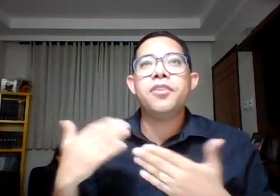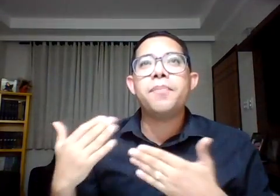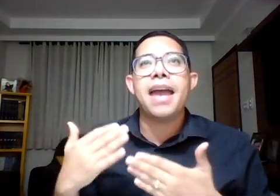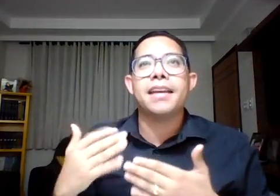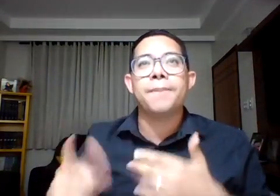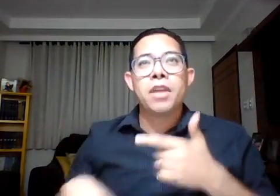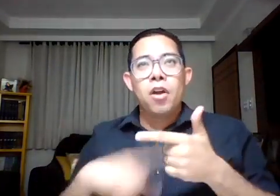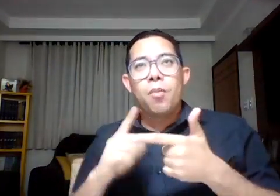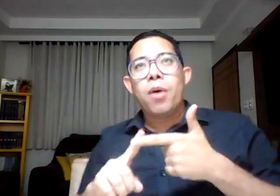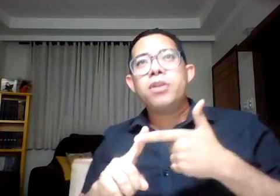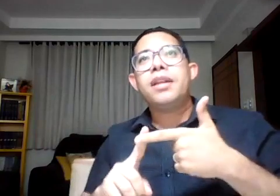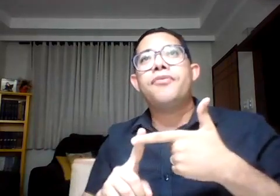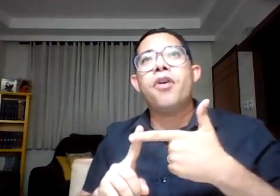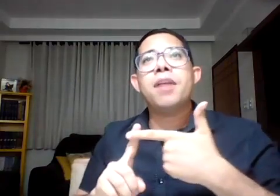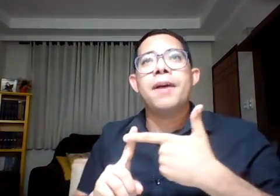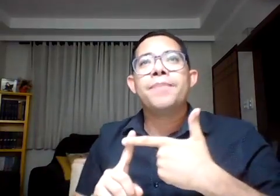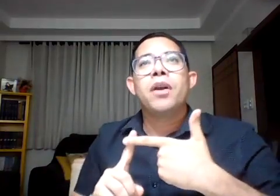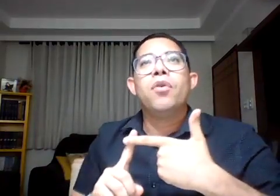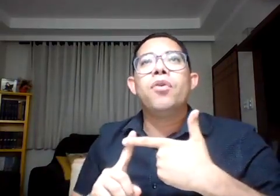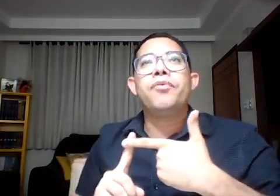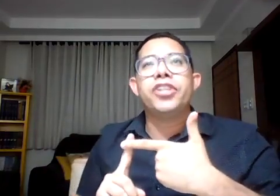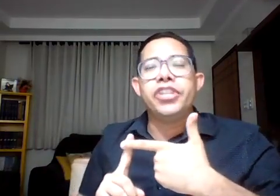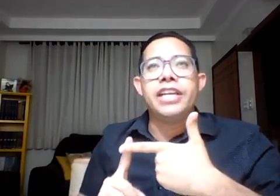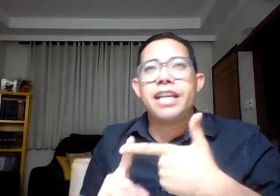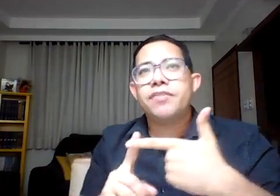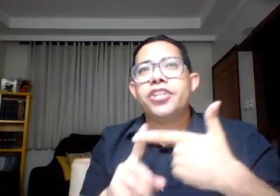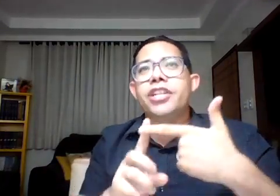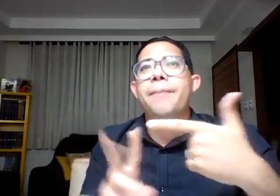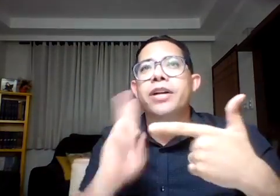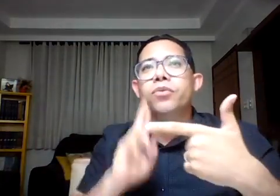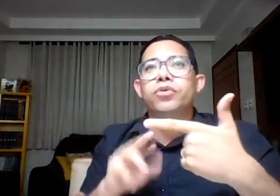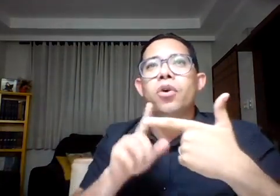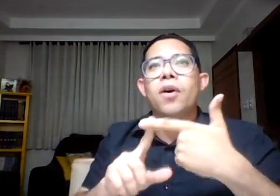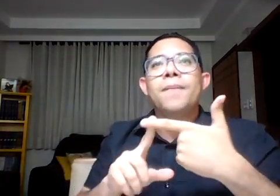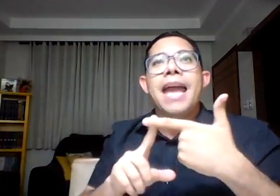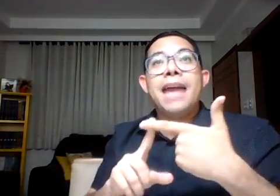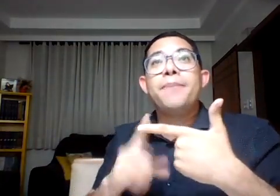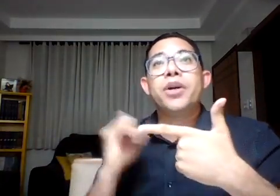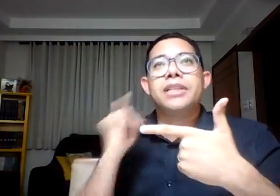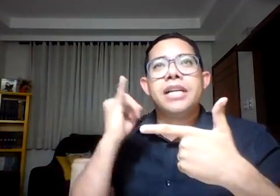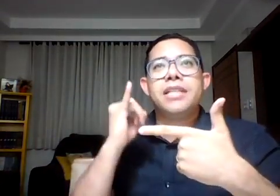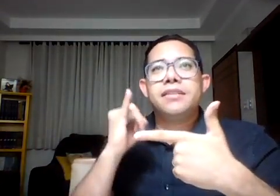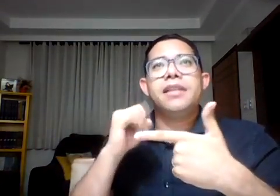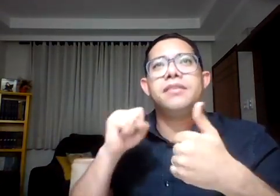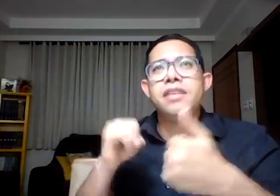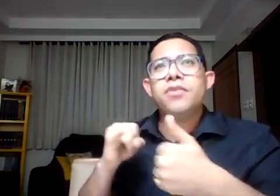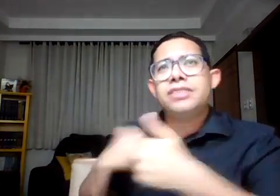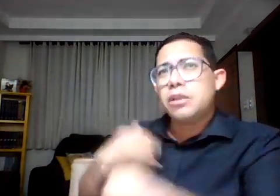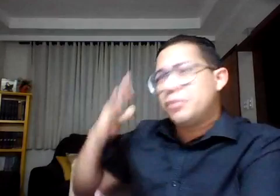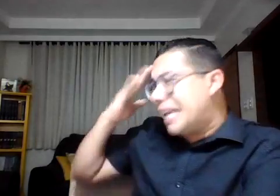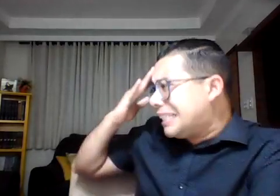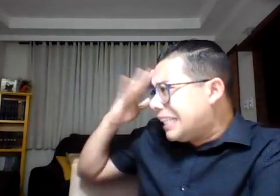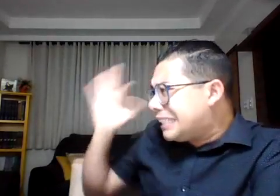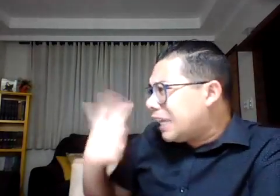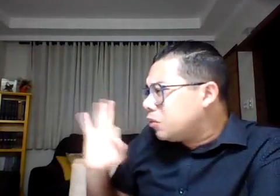feedback. Uma outra forma, Virgínia, que a Virgínia perguntou, é importante, assim, se você não está entendendo